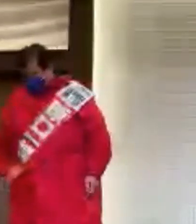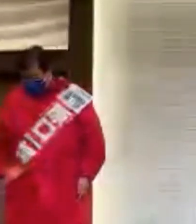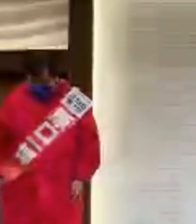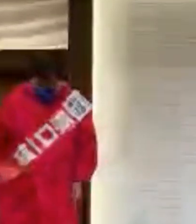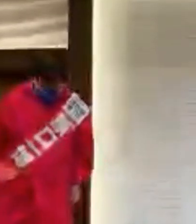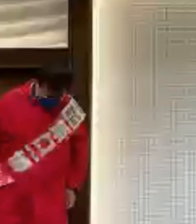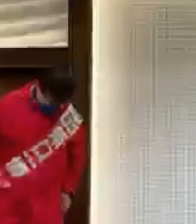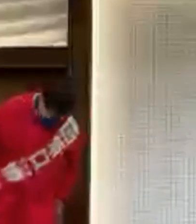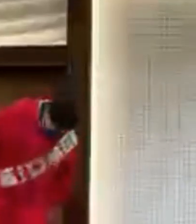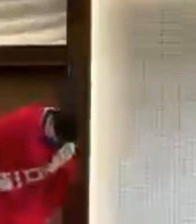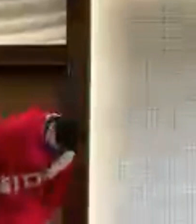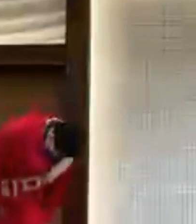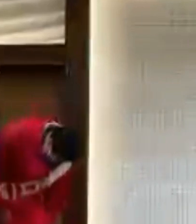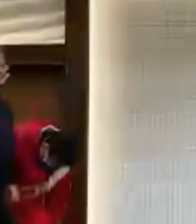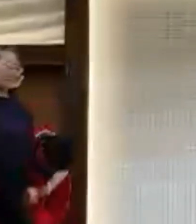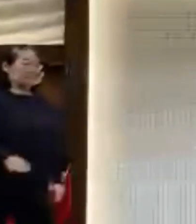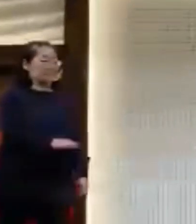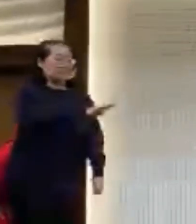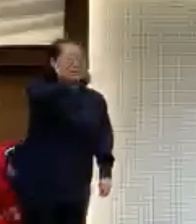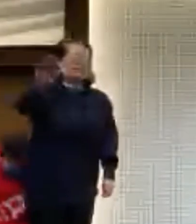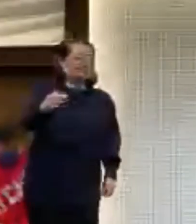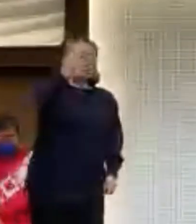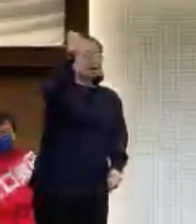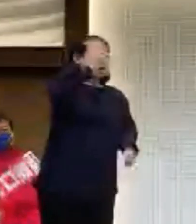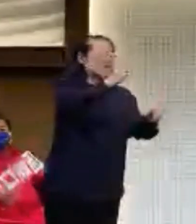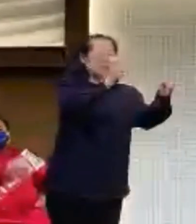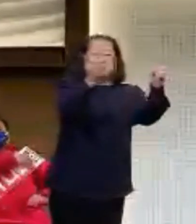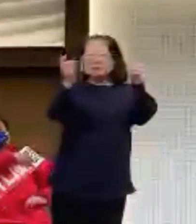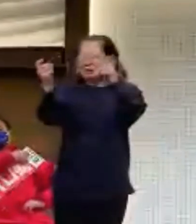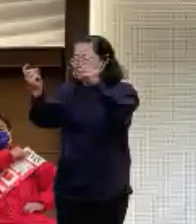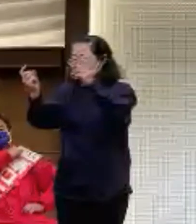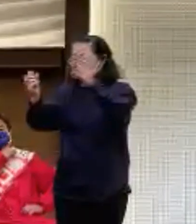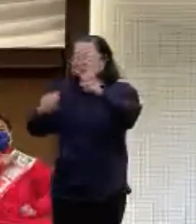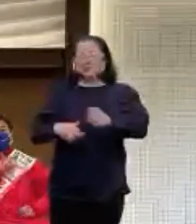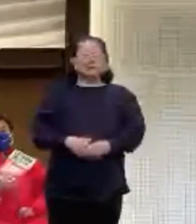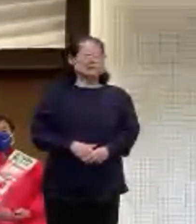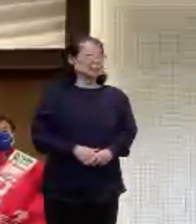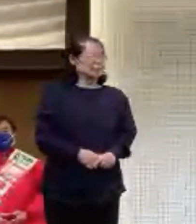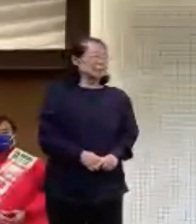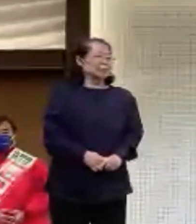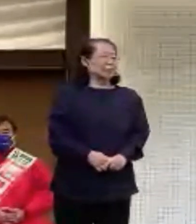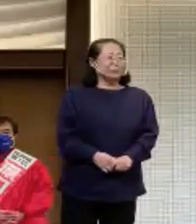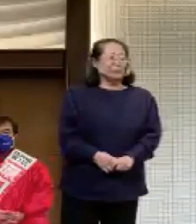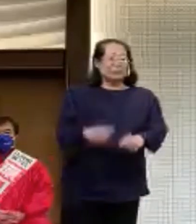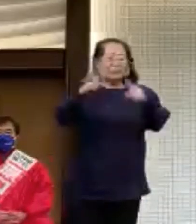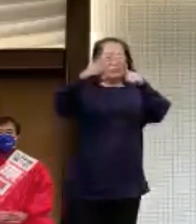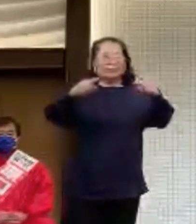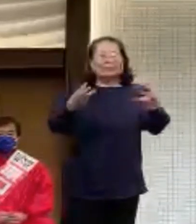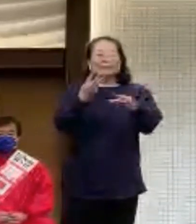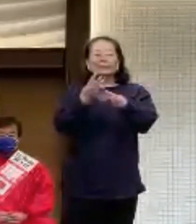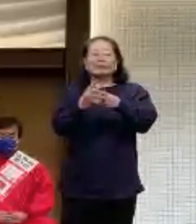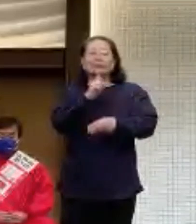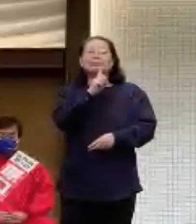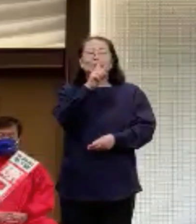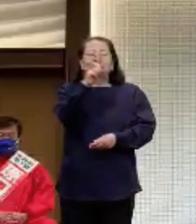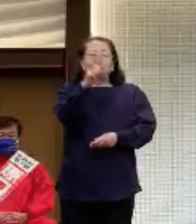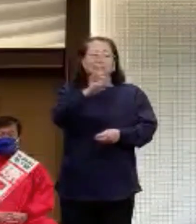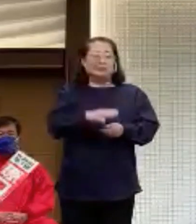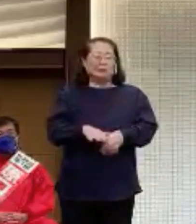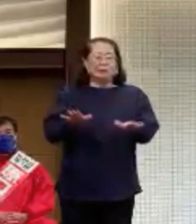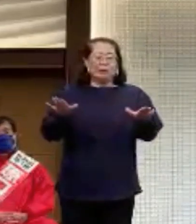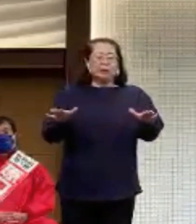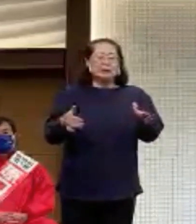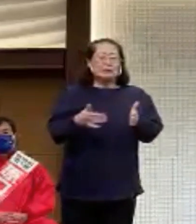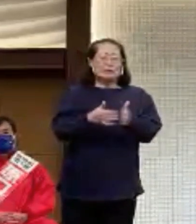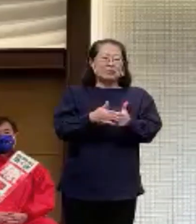皆様おはようございます。おはようございます。 八田康弘でございます。